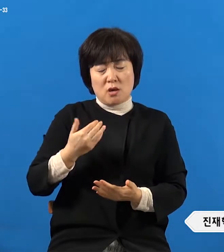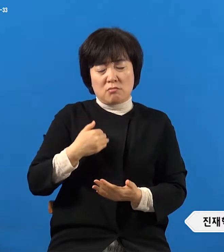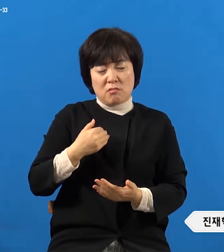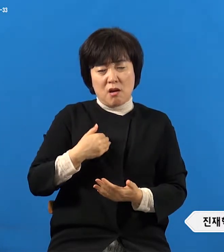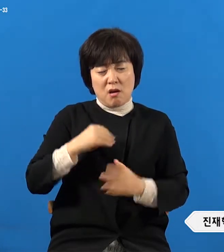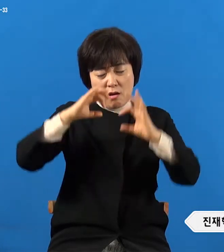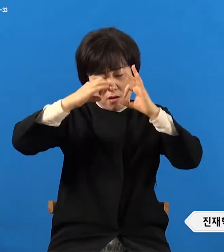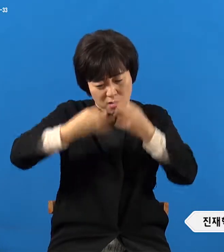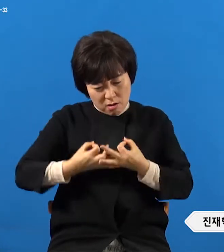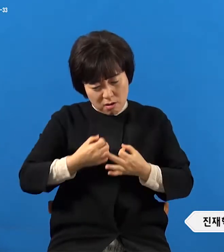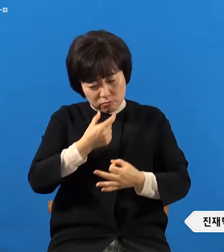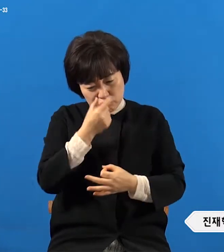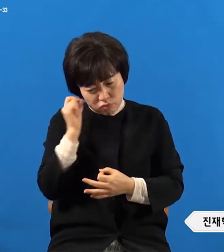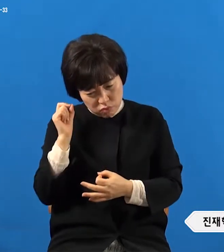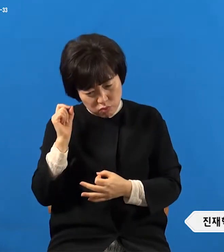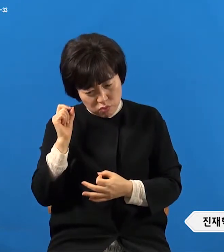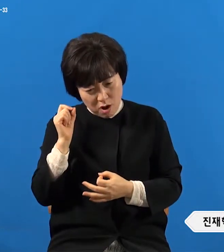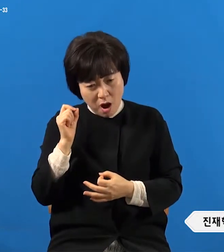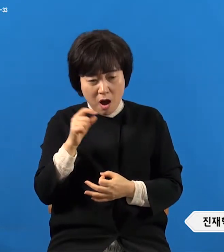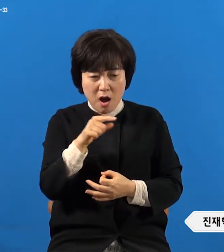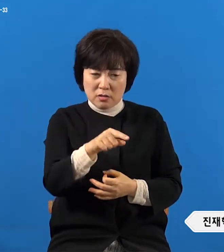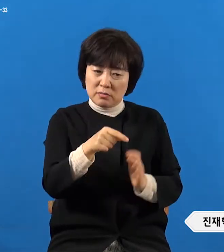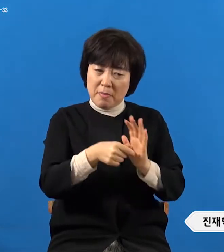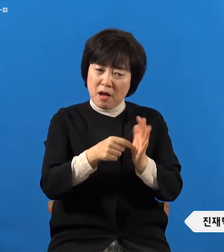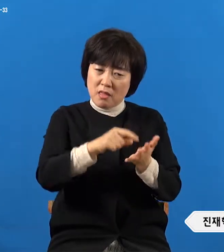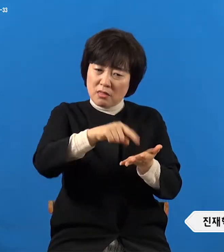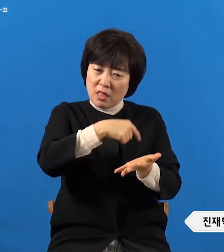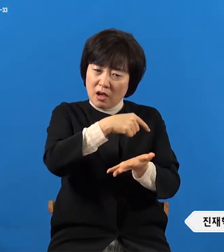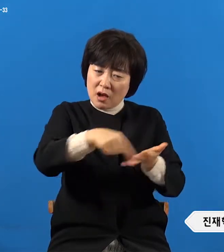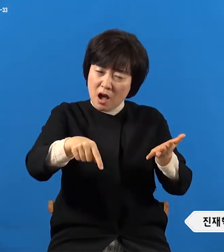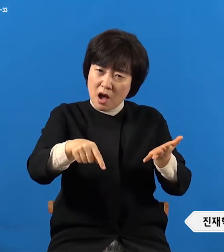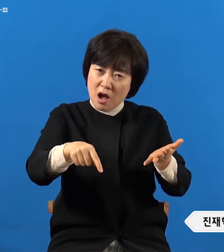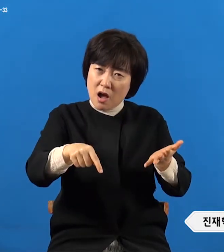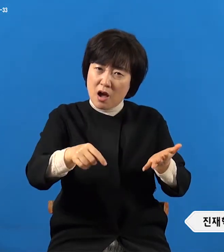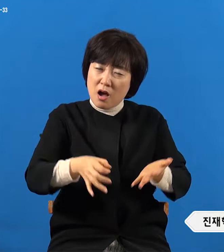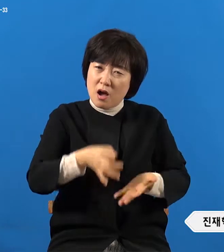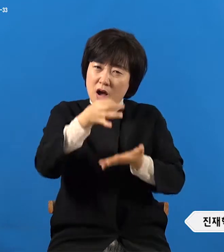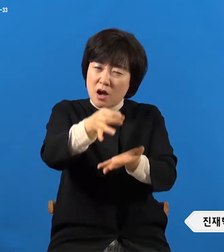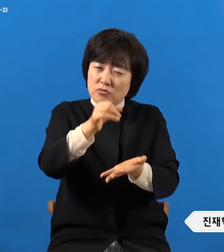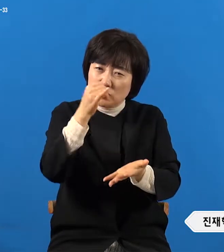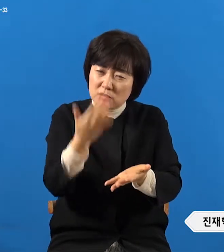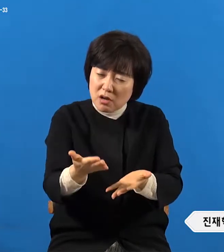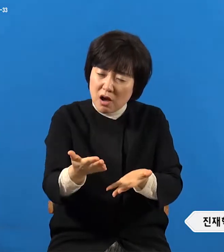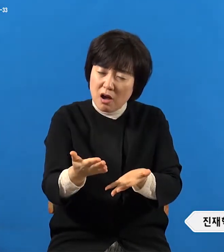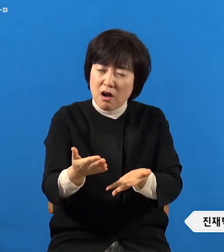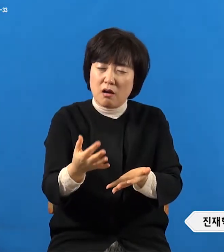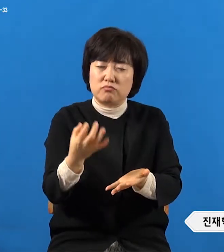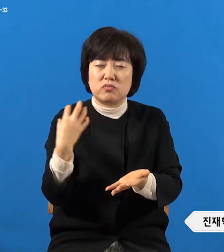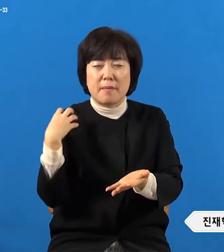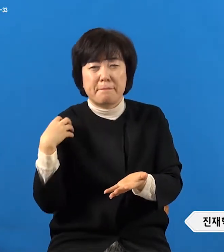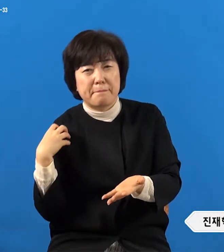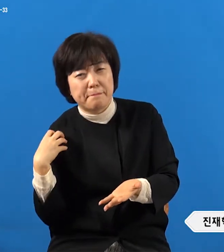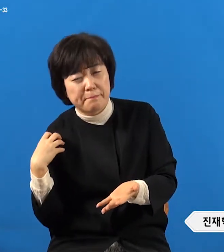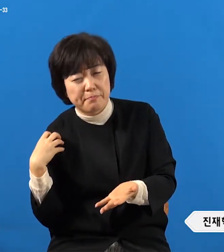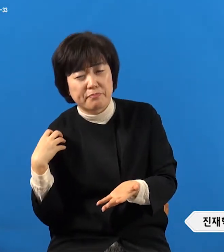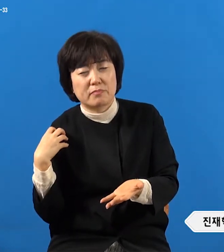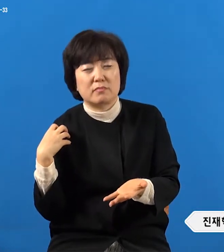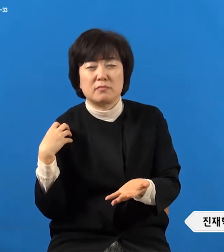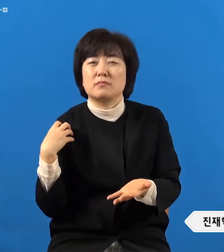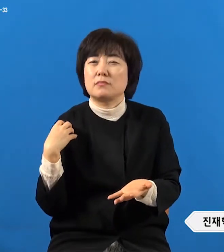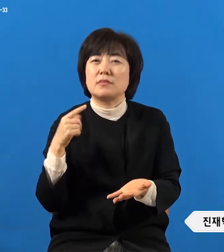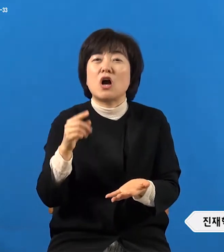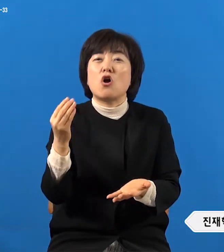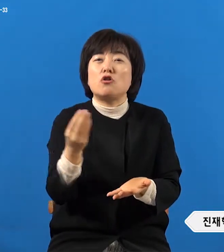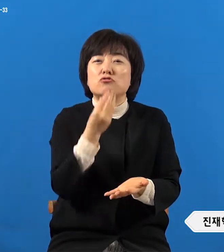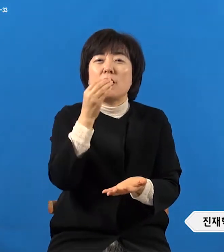먼 것이 아닐까? 이만한 대가를 치를 수가 있을까라고 생각하는 분이 있다면, 오늘 이 거룩한